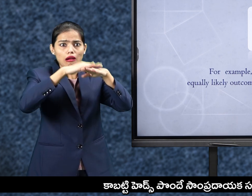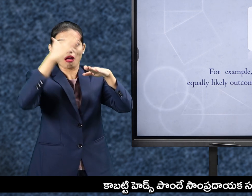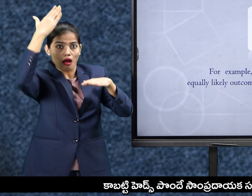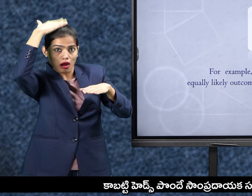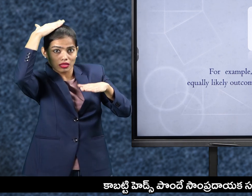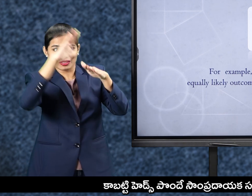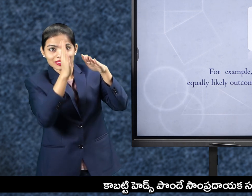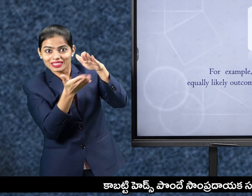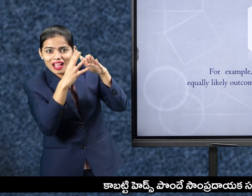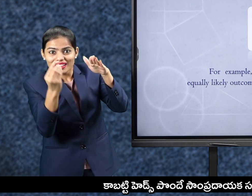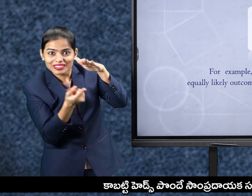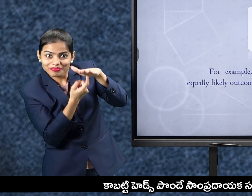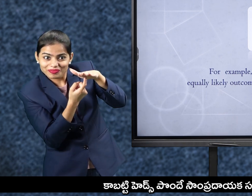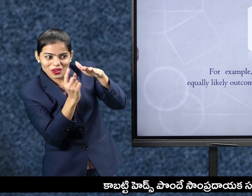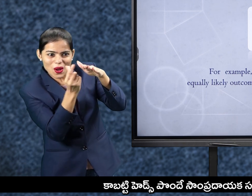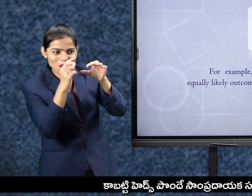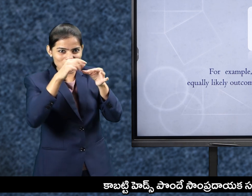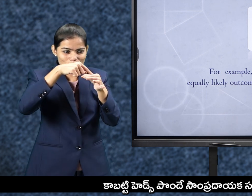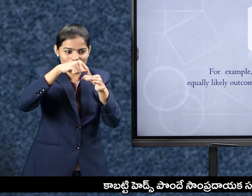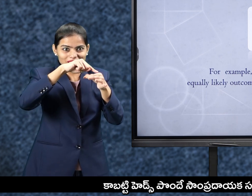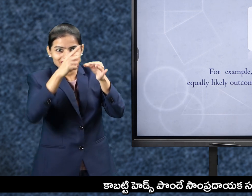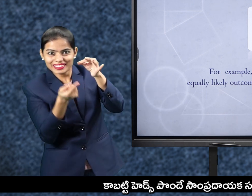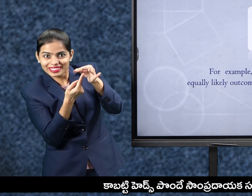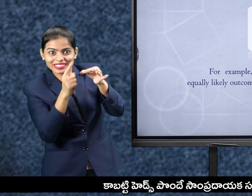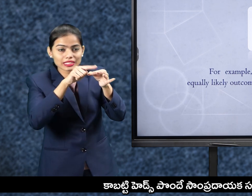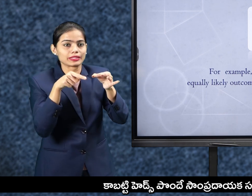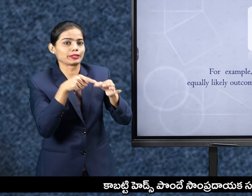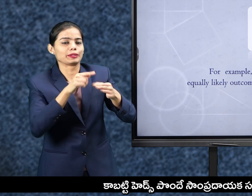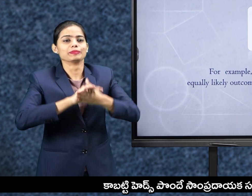సాంప్రదాయక సంభావ్యత 1/2 లేదా 0.5 లేదా 50%.